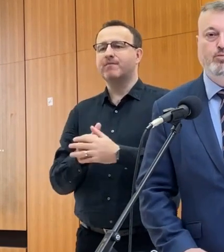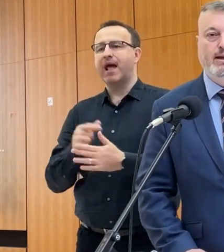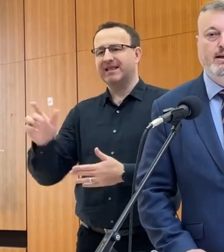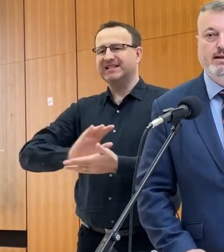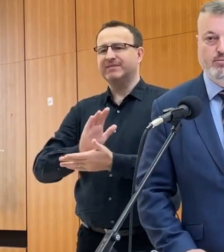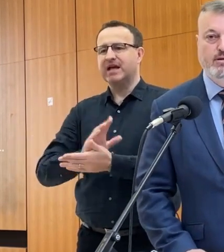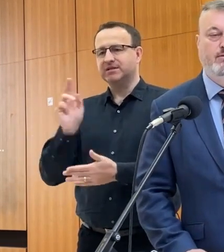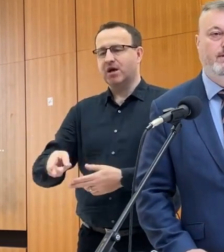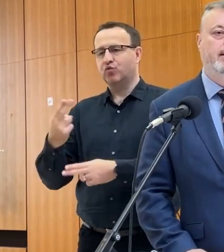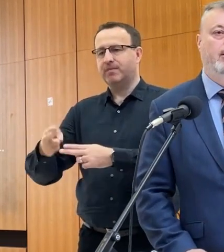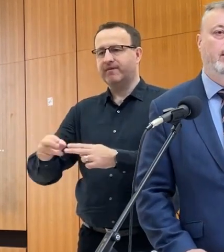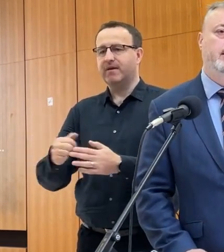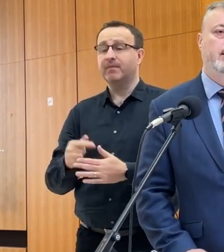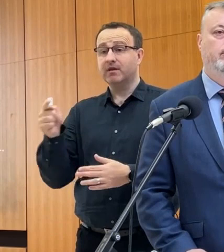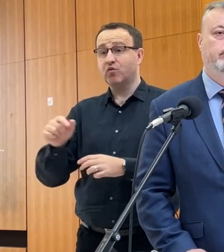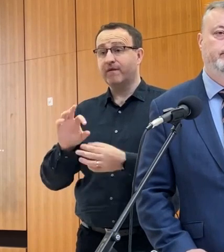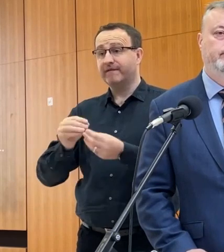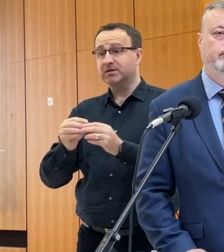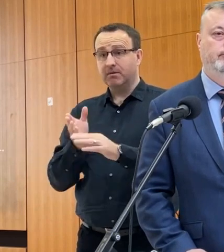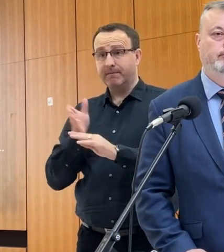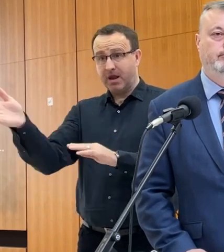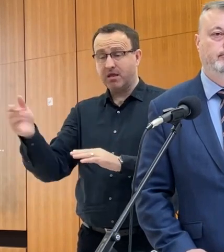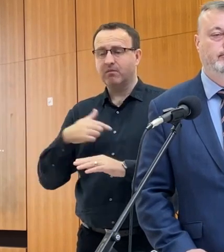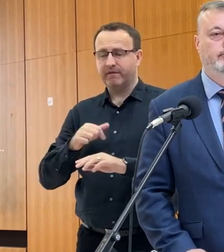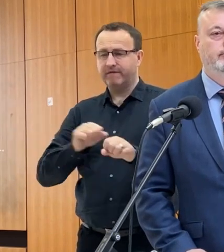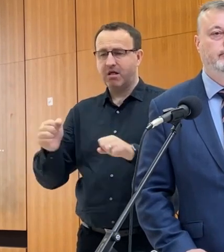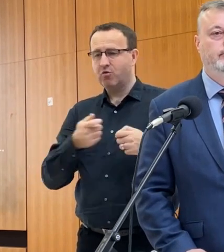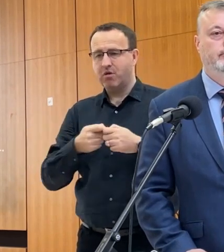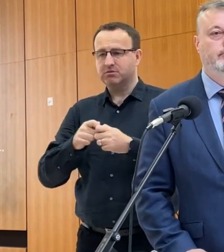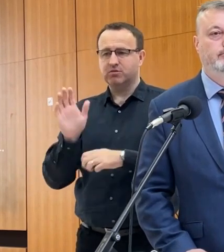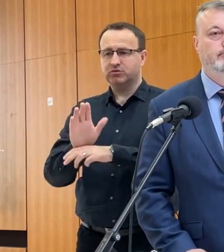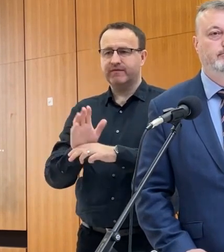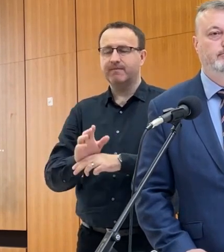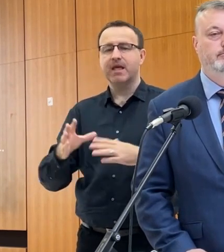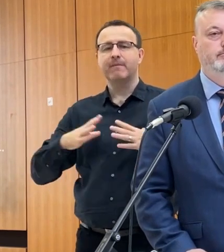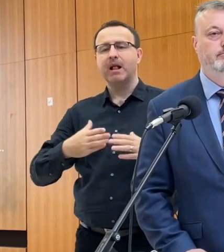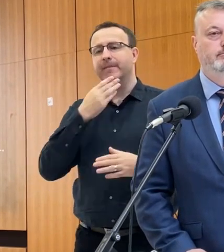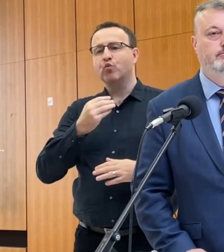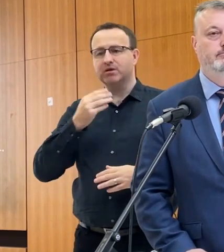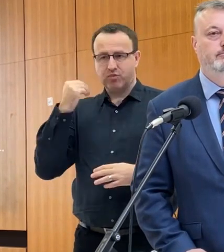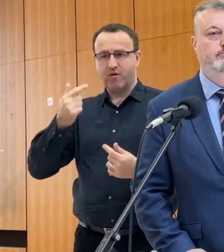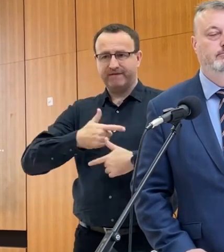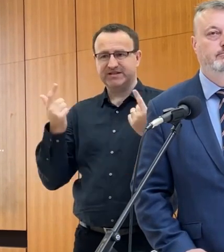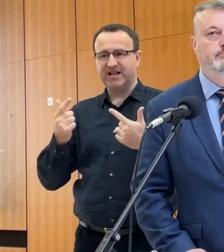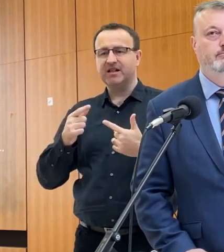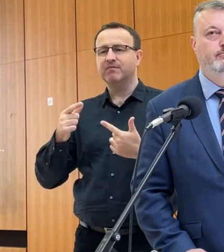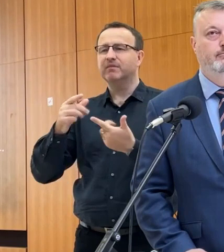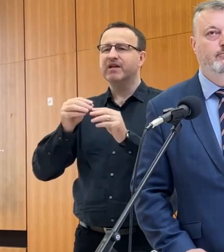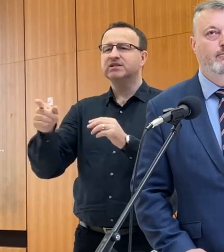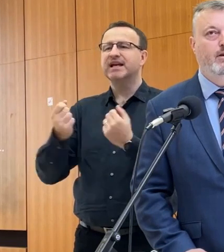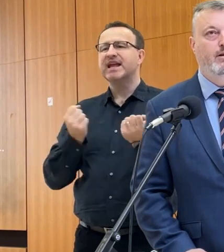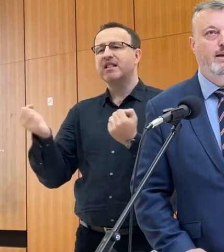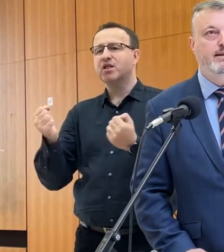veci budú prechádzať, budeme vo vládnej koalícii. A vysvetlil teda Roman Mikulec nejasnosti okolo riadenia utečeneckej krízy z vášho